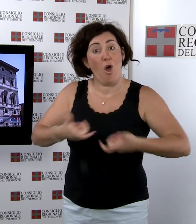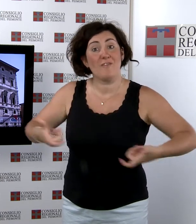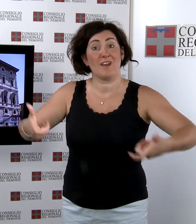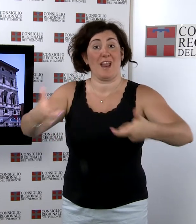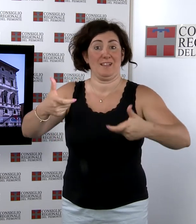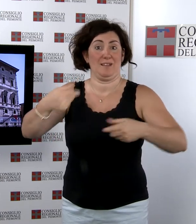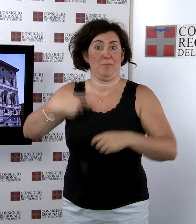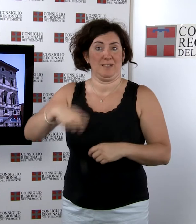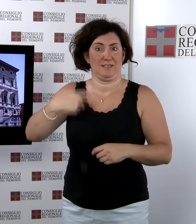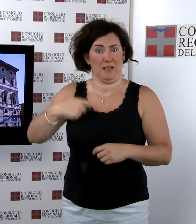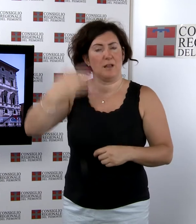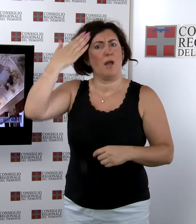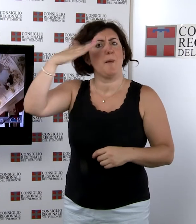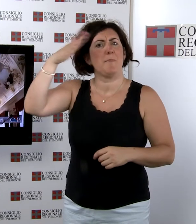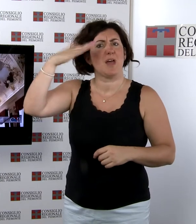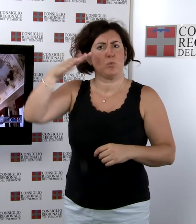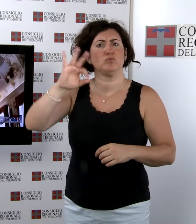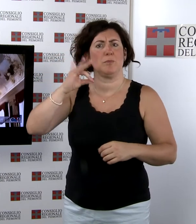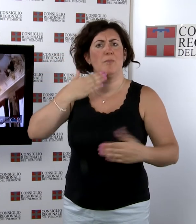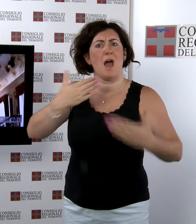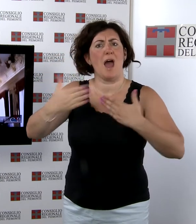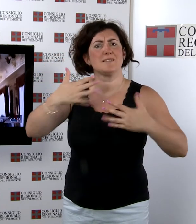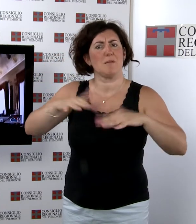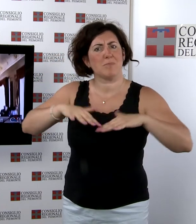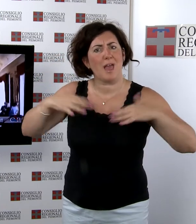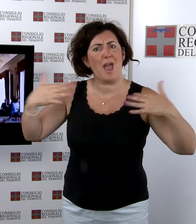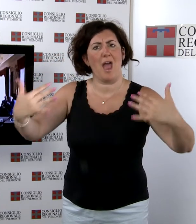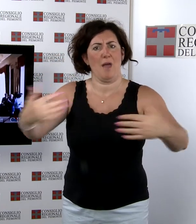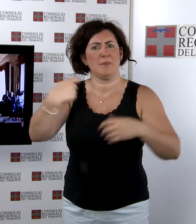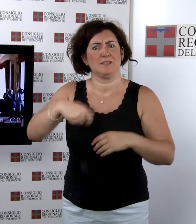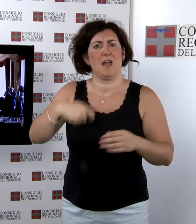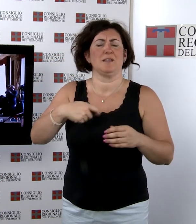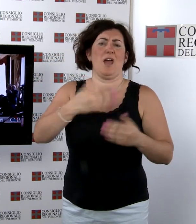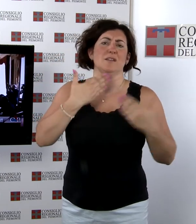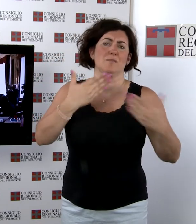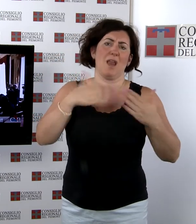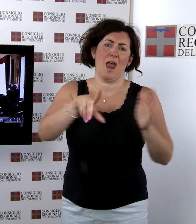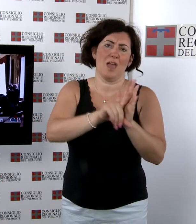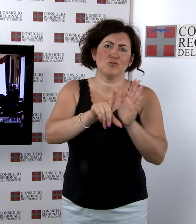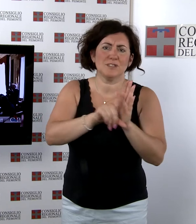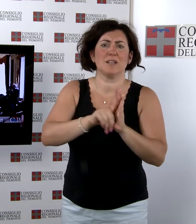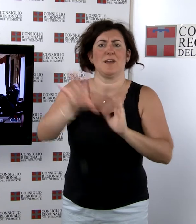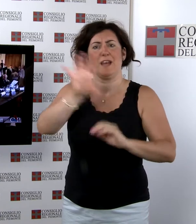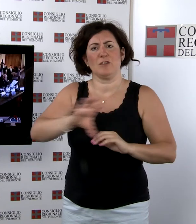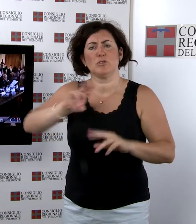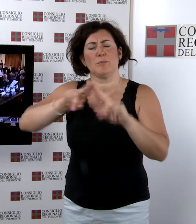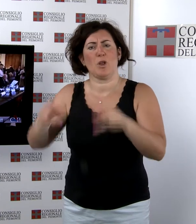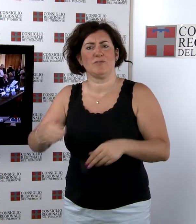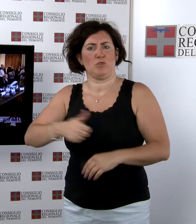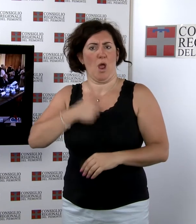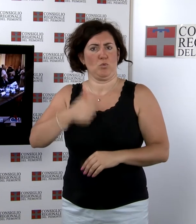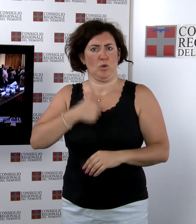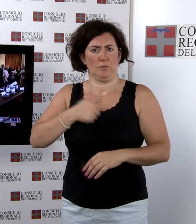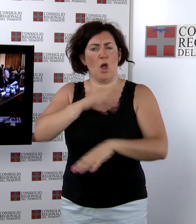Perugia l'Assemblea plenaria della Conferenza dei Presidenti delle Assemblee Legislative delle Regioni e delle Province Autonome. Molti